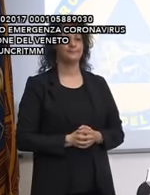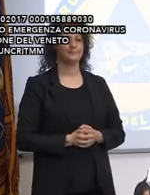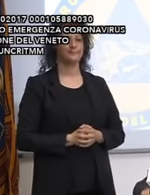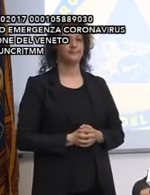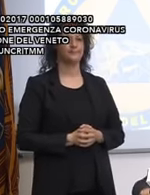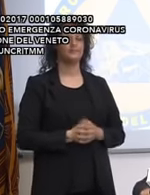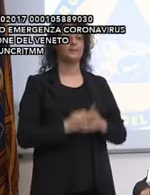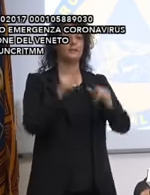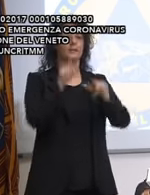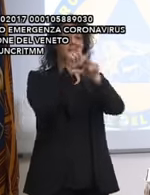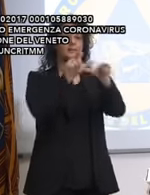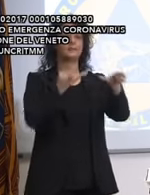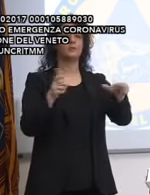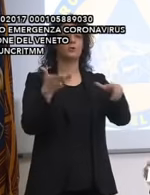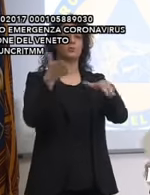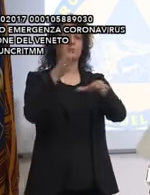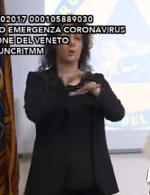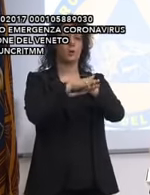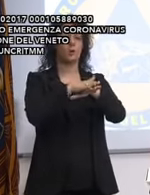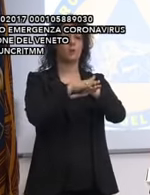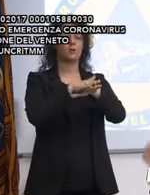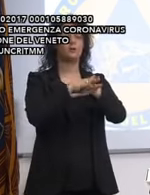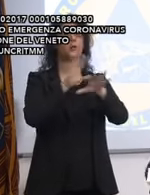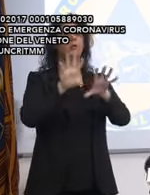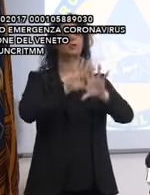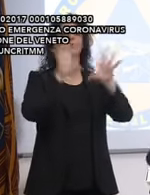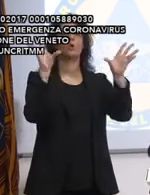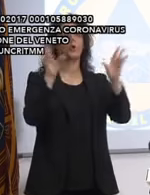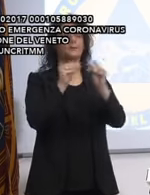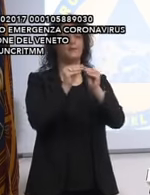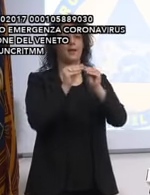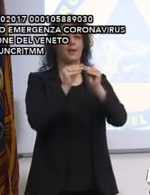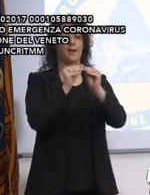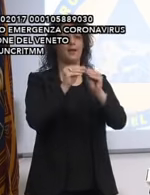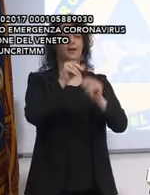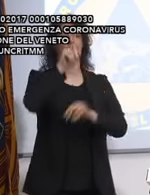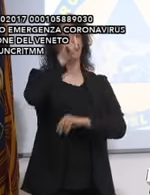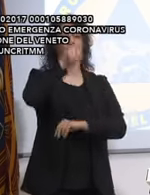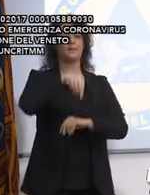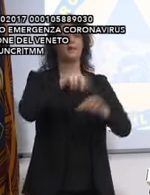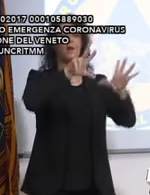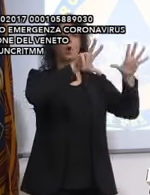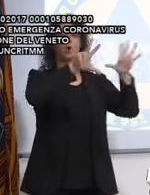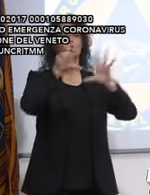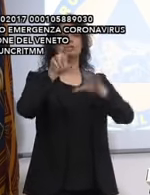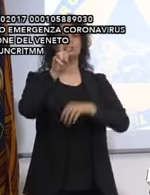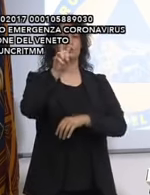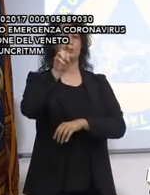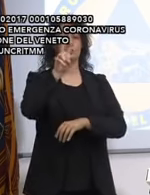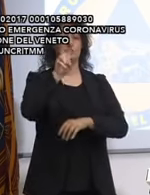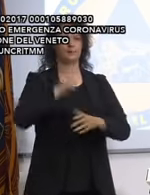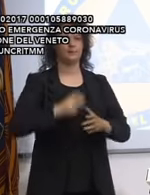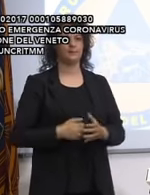I morti sono in totale 1.820,